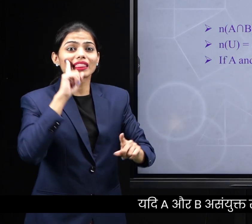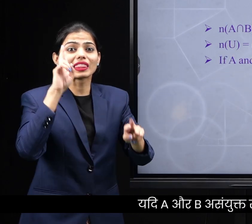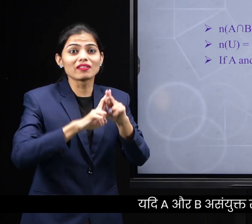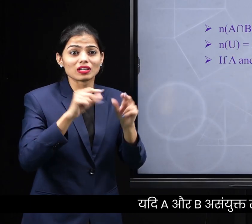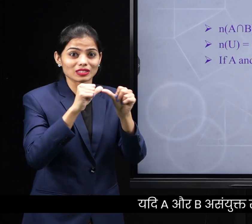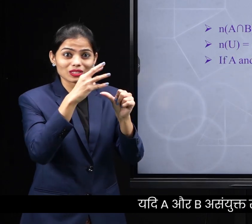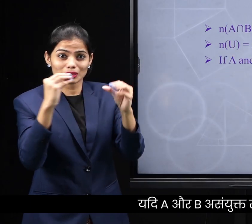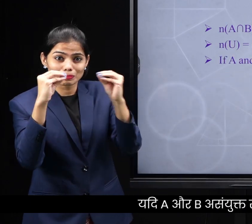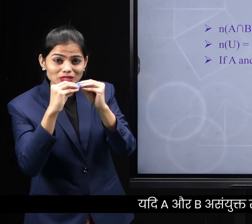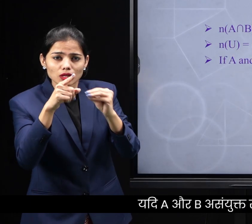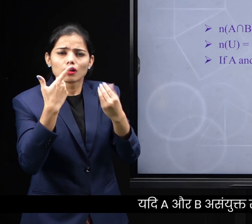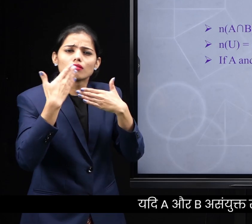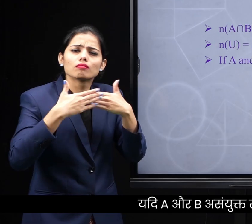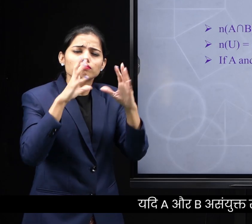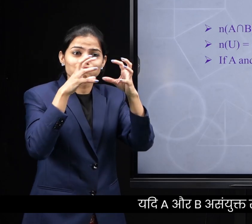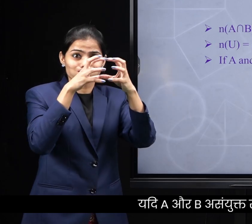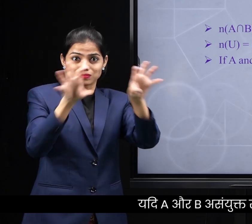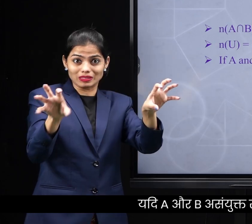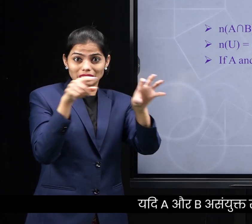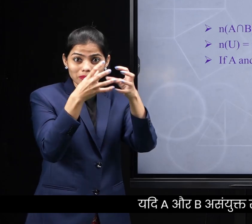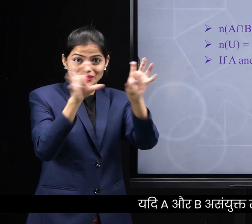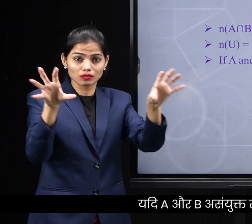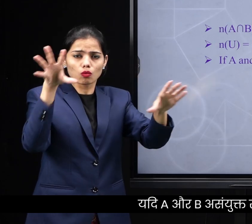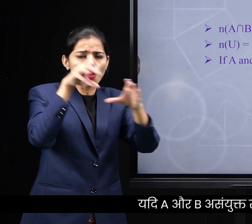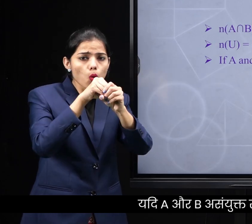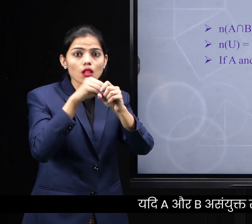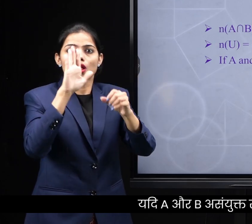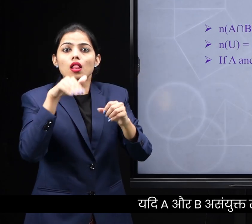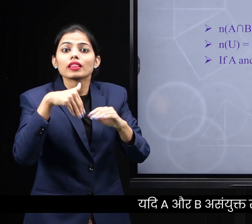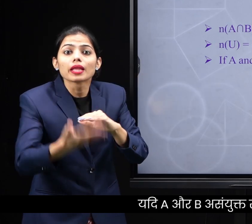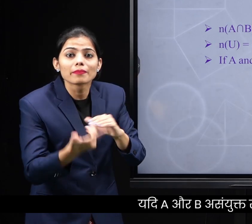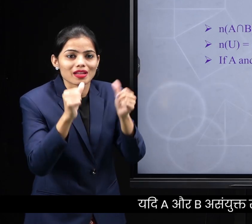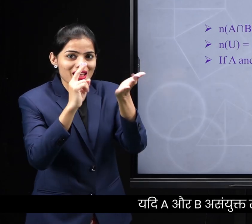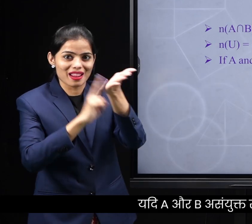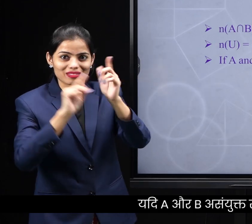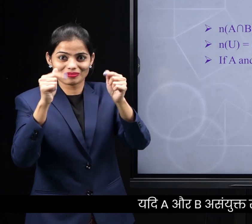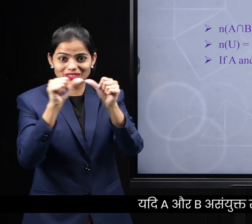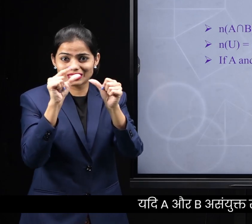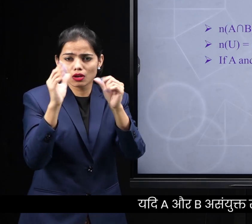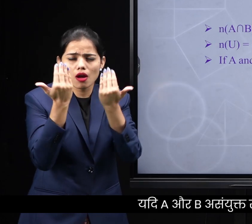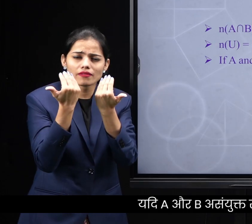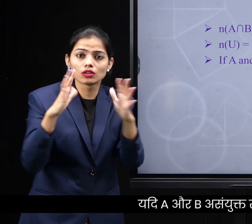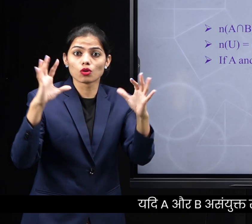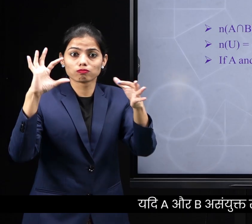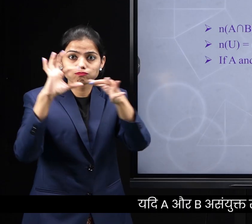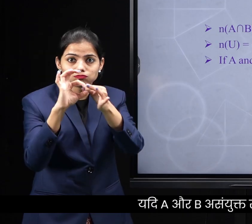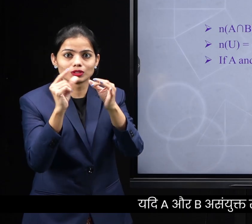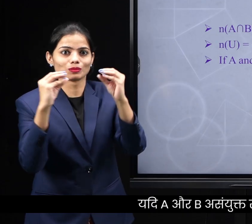यदि A और B असंयुक्त समुच्चय हैं तो n इंटू A यूनियन B इज इक्वल्स टू n इंटू A प्लस n